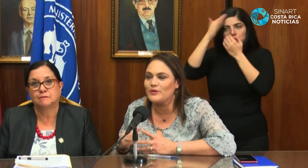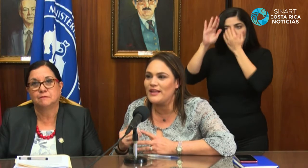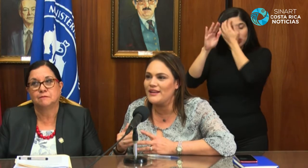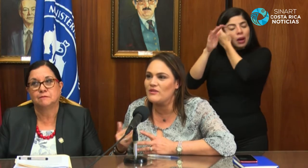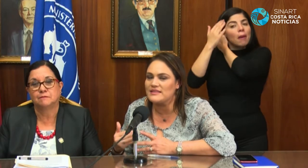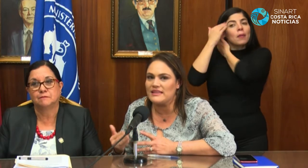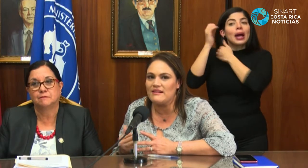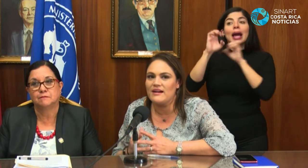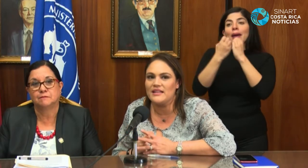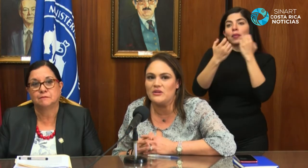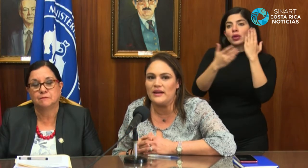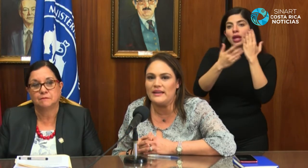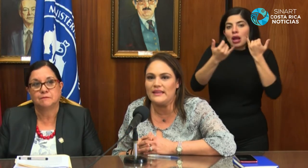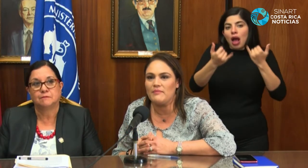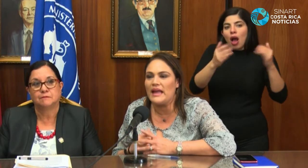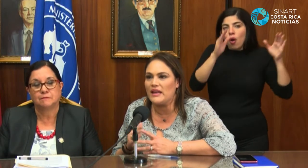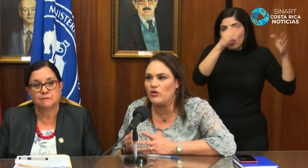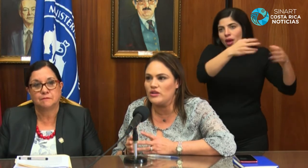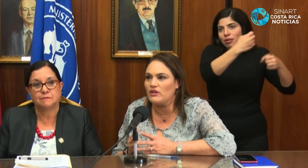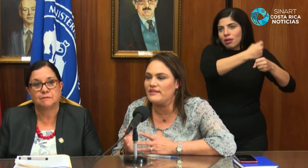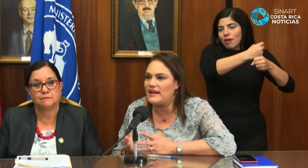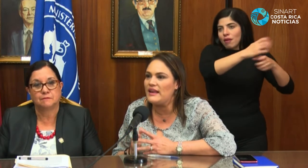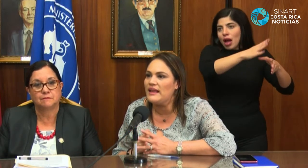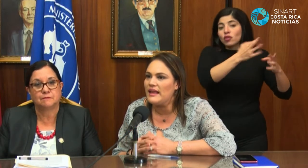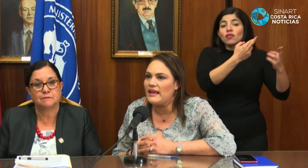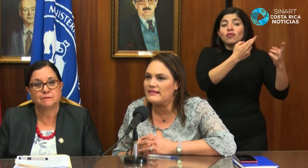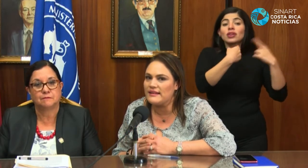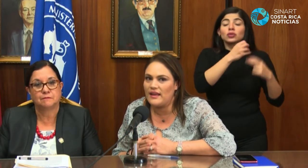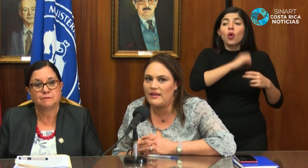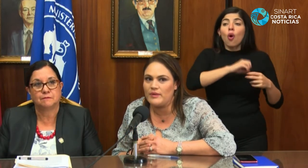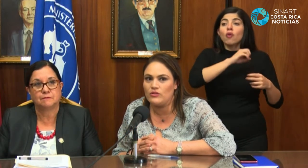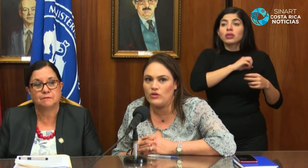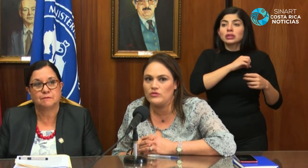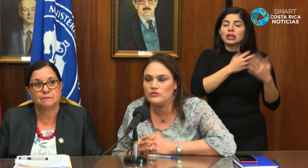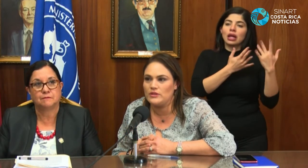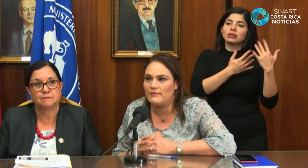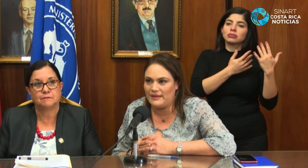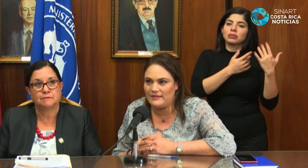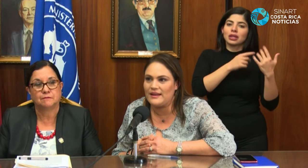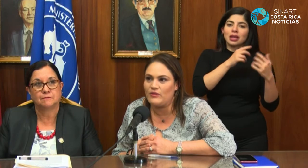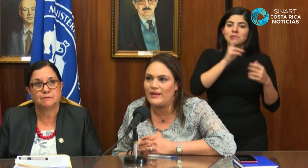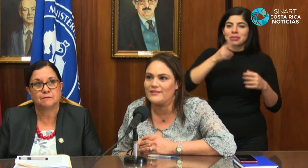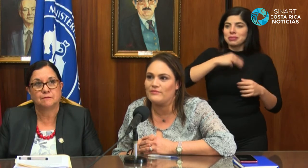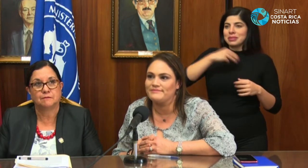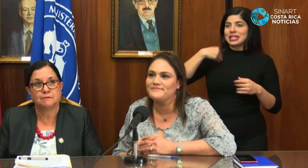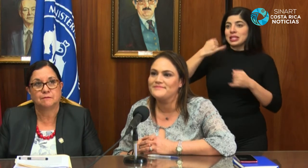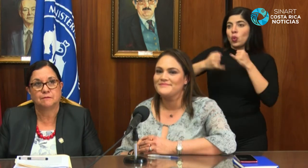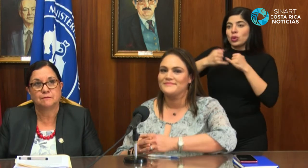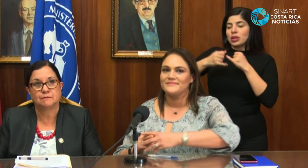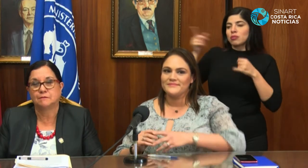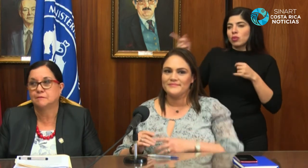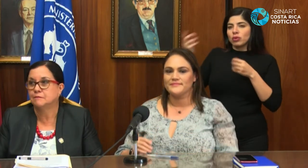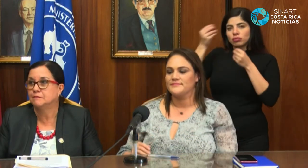el equipo técnico está trabajando en el tema. El corte oficial es el que brindó la ministra de Educación.